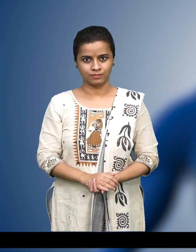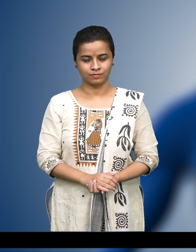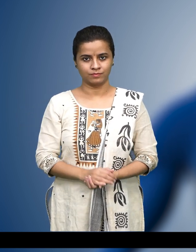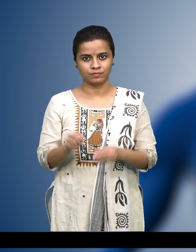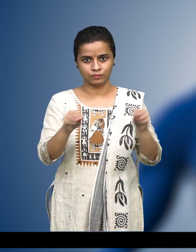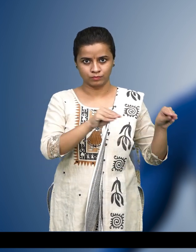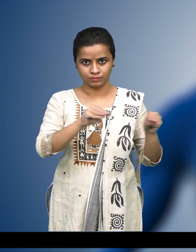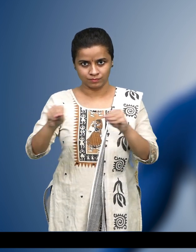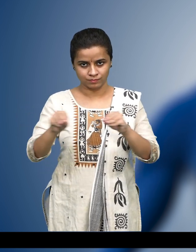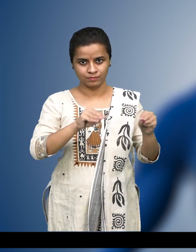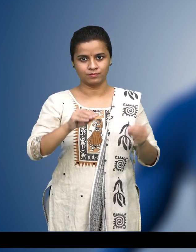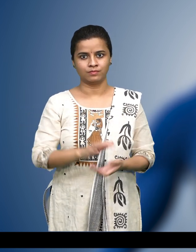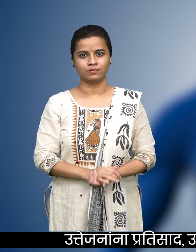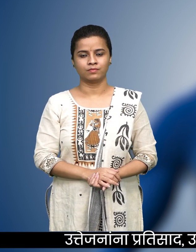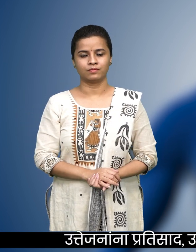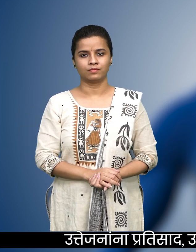हालचाल,